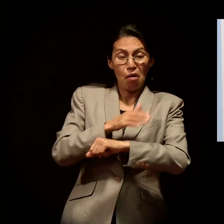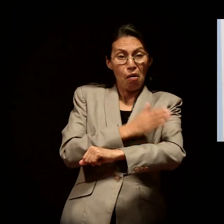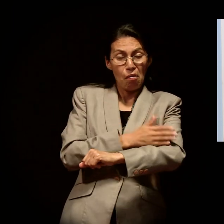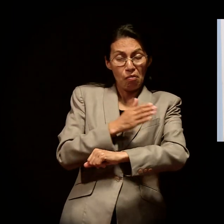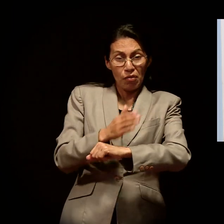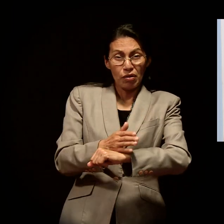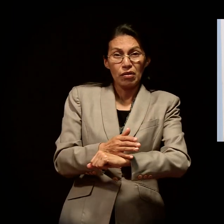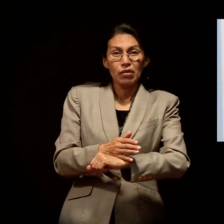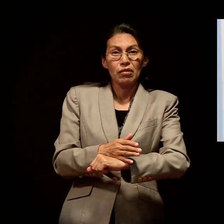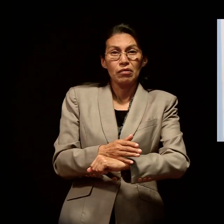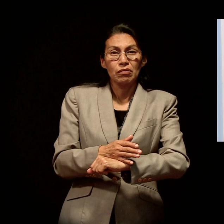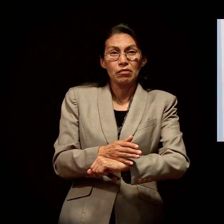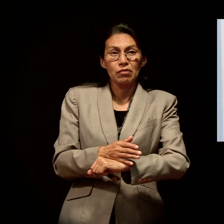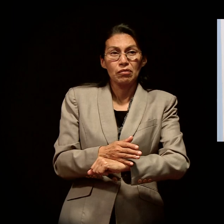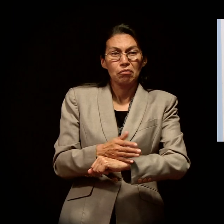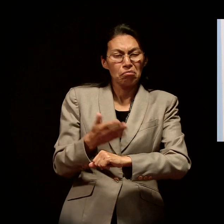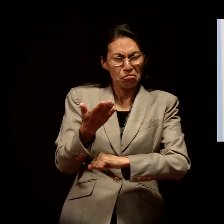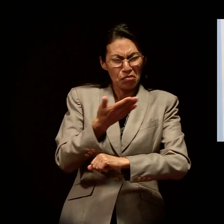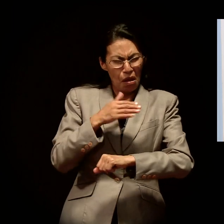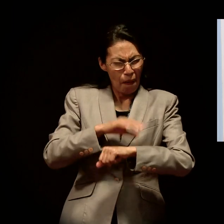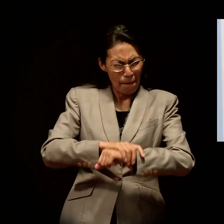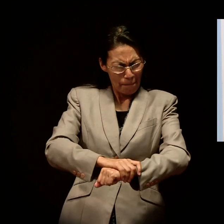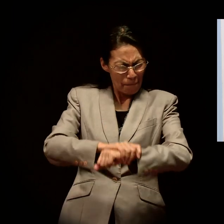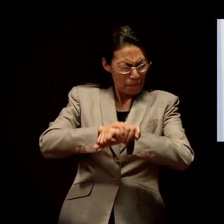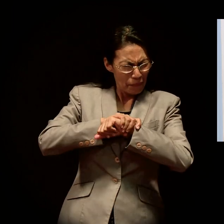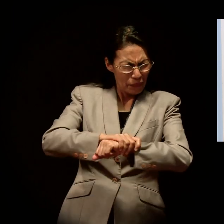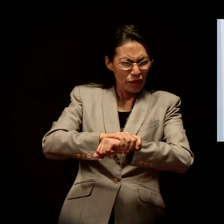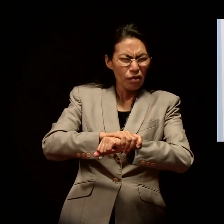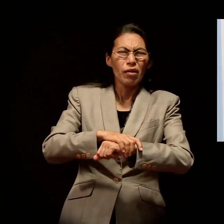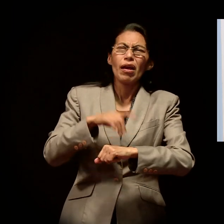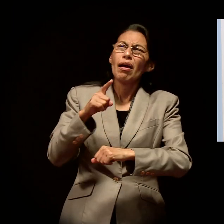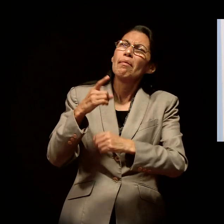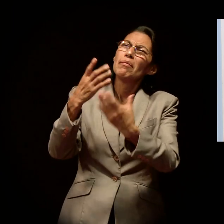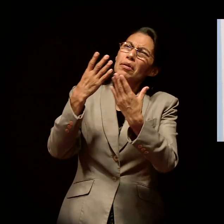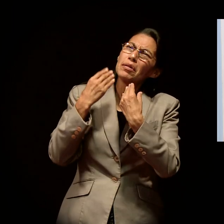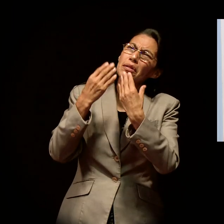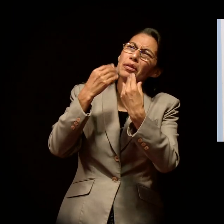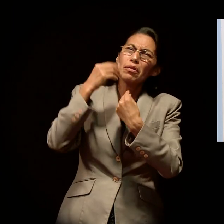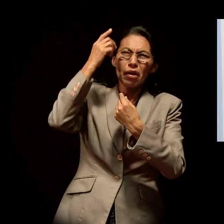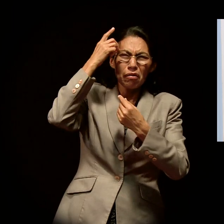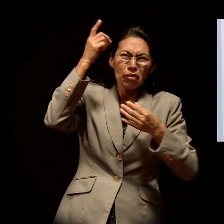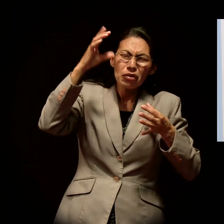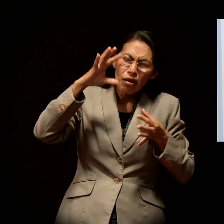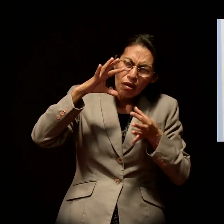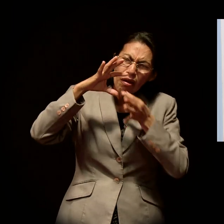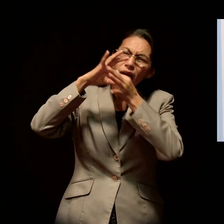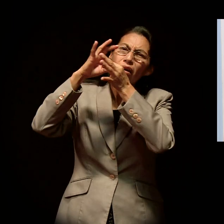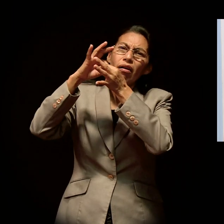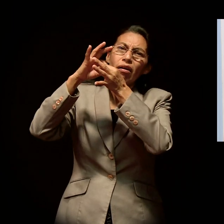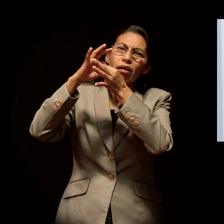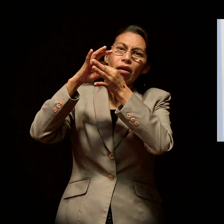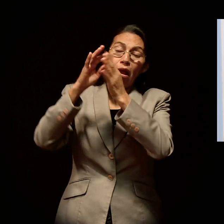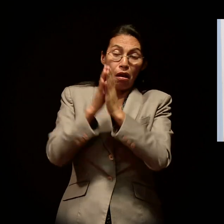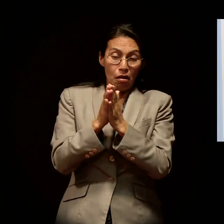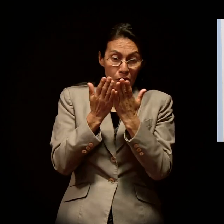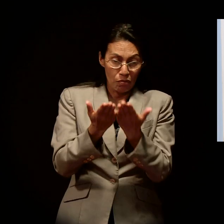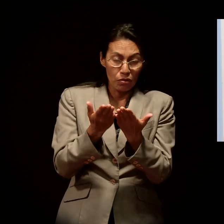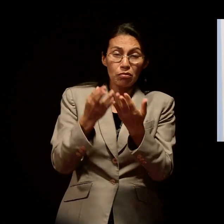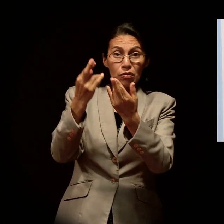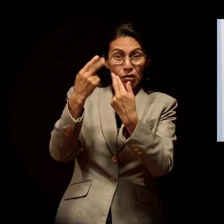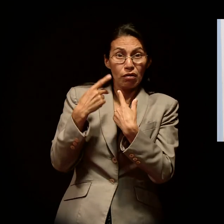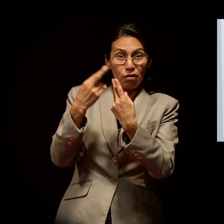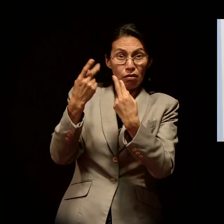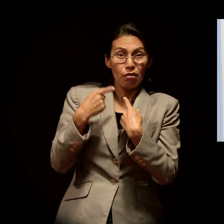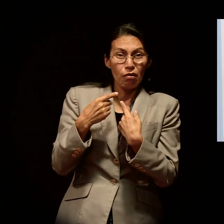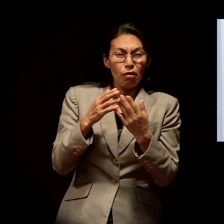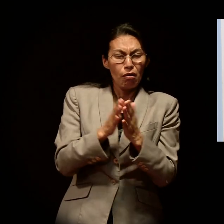compañero que fue un excelente amigo porque me enseñó a conocer a Dios y